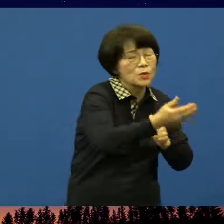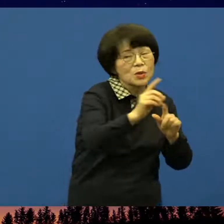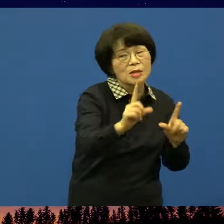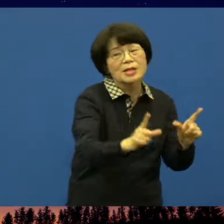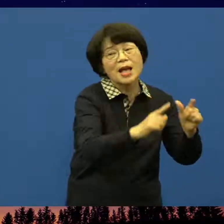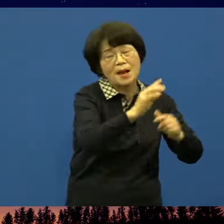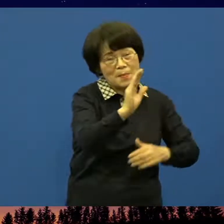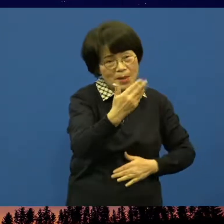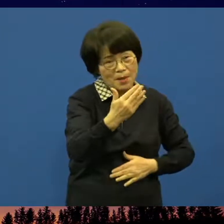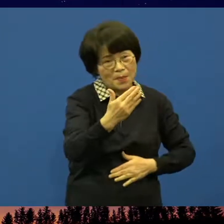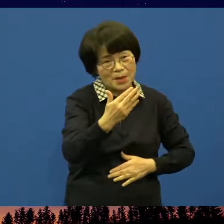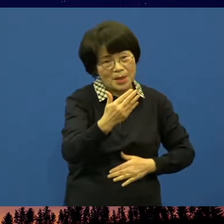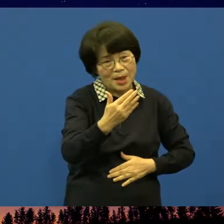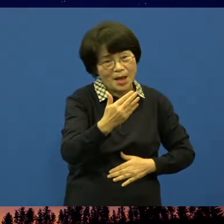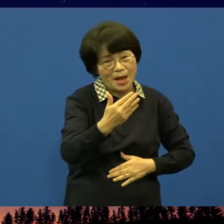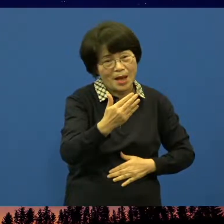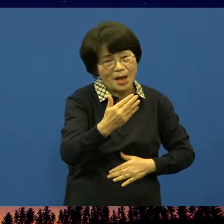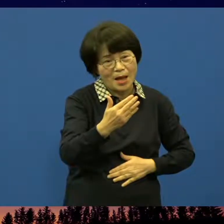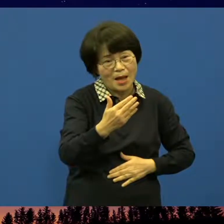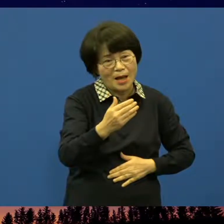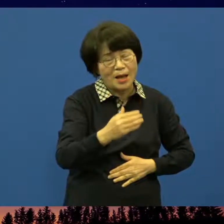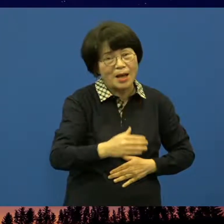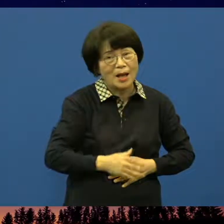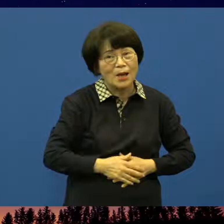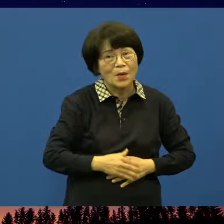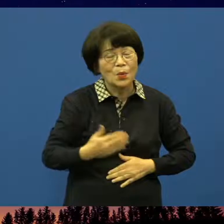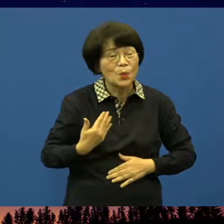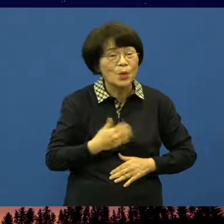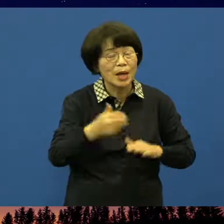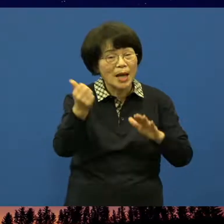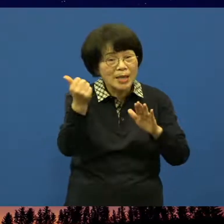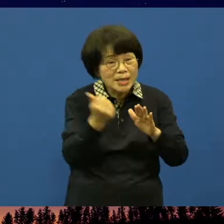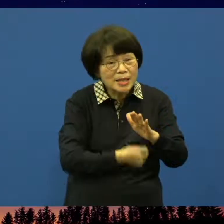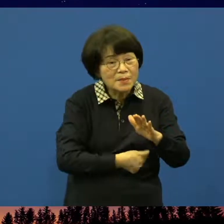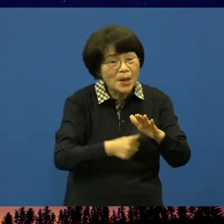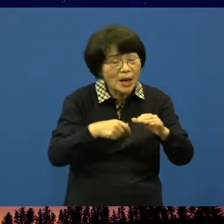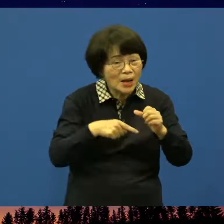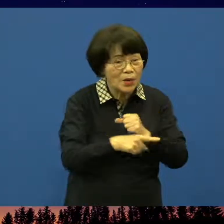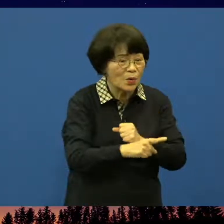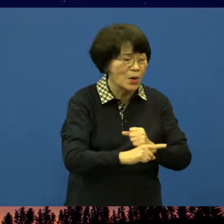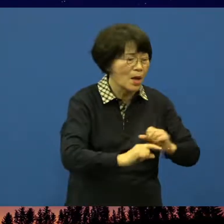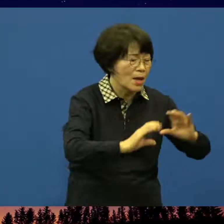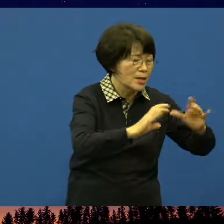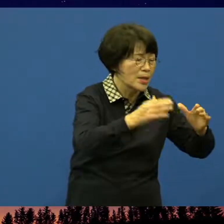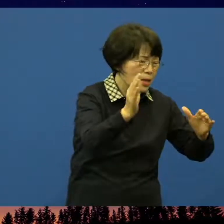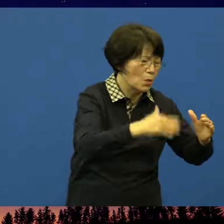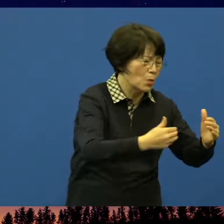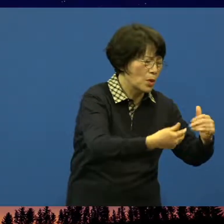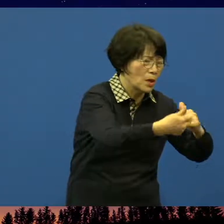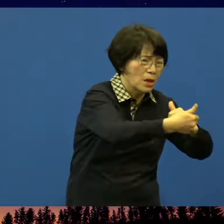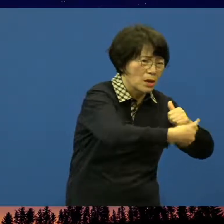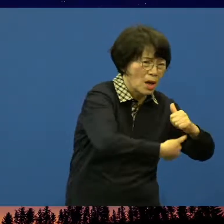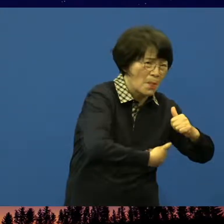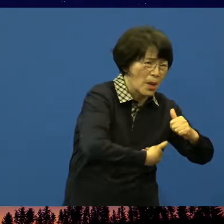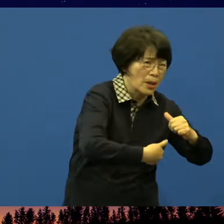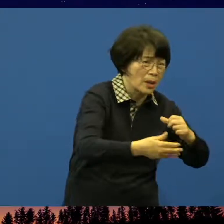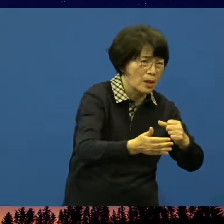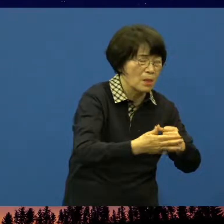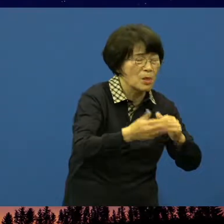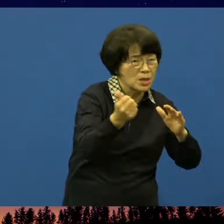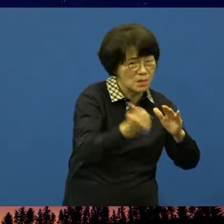오늘 우리가 여기에서 많이 실패하고 있어요, 여러분. 우리가 세상에 너무 많이 영향을 받았어요. 그래서